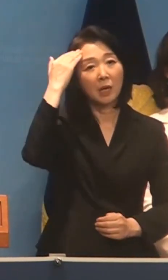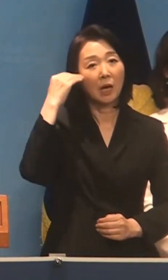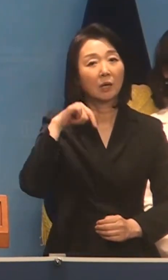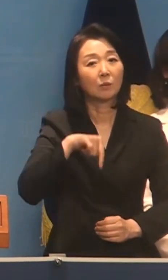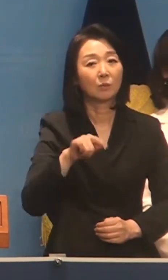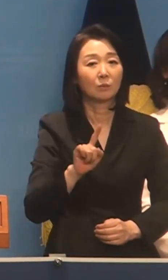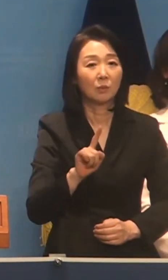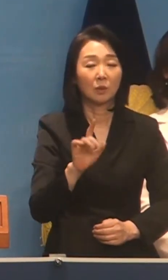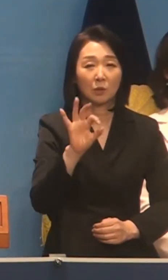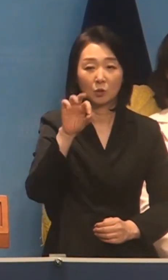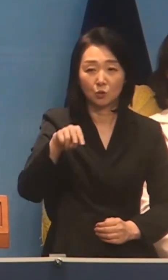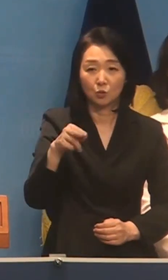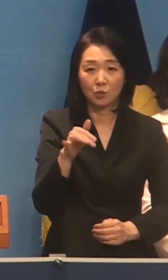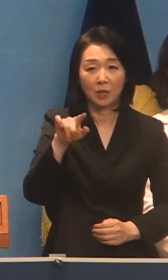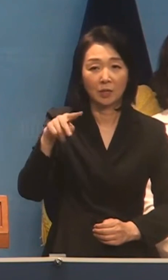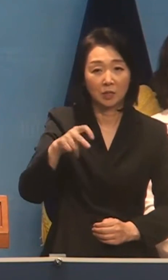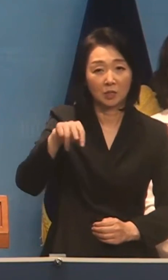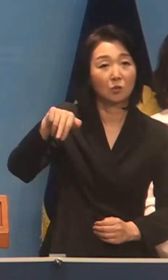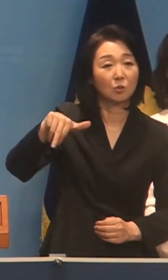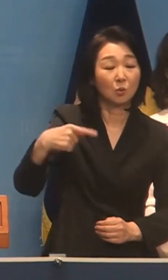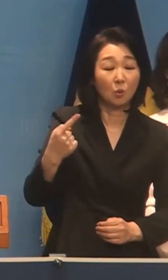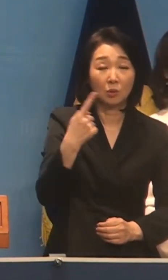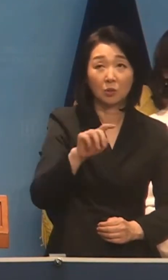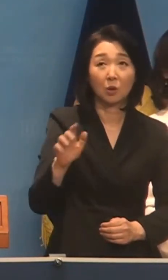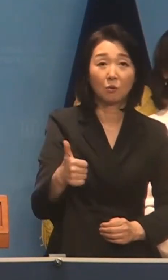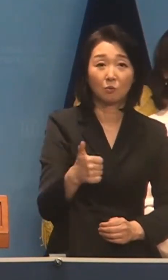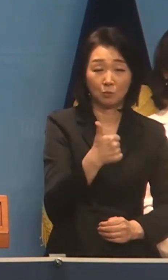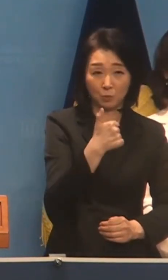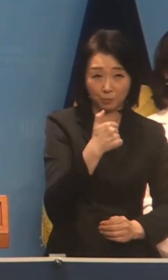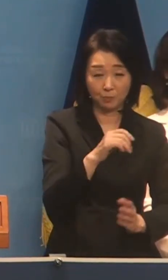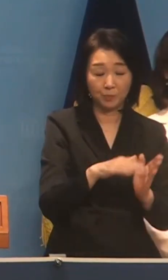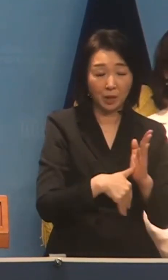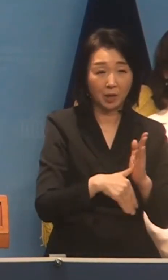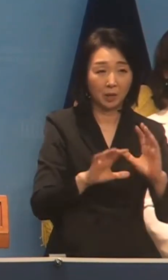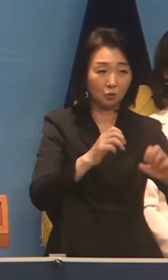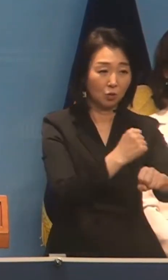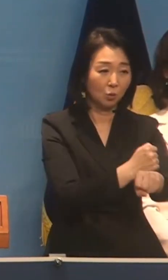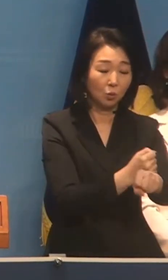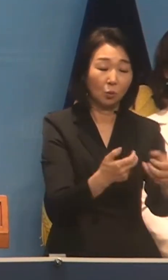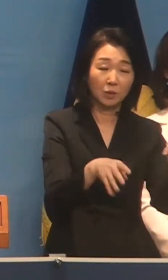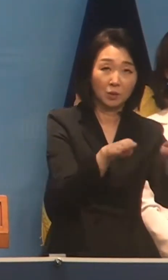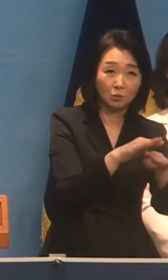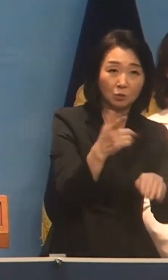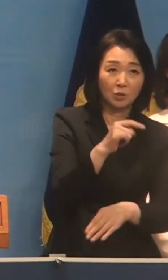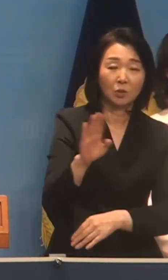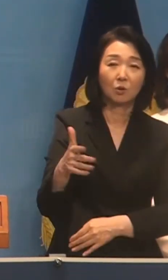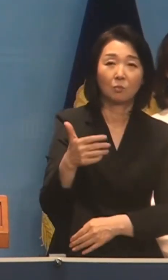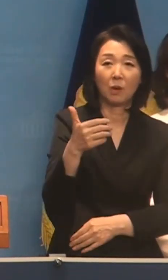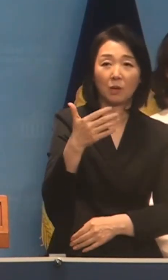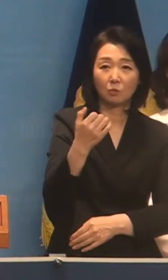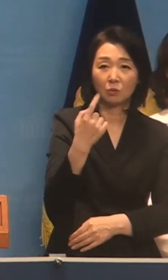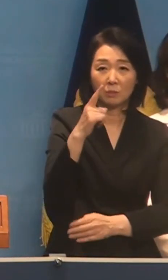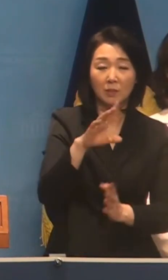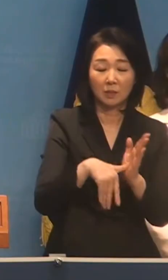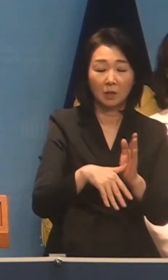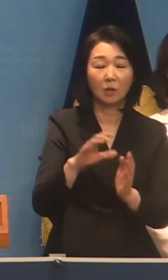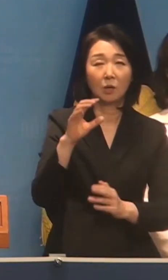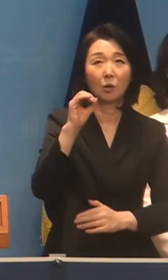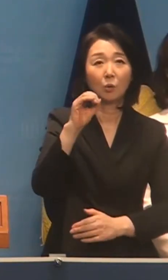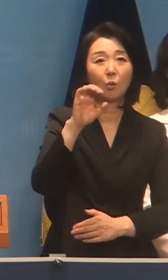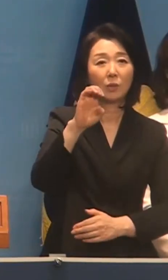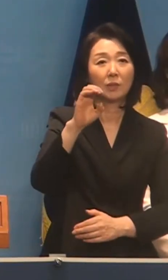우리나라는 유네스코의 1950년, 국제노동기구의 1991년,